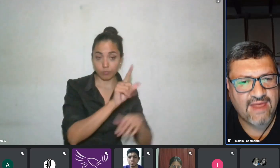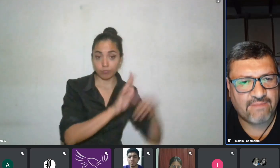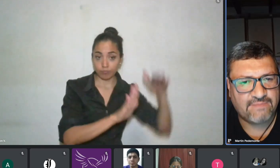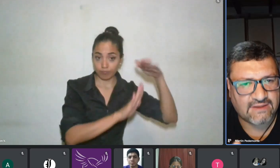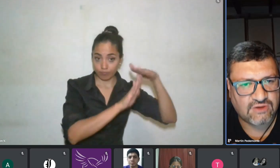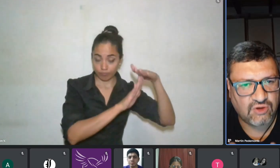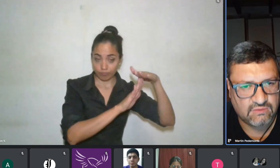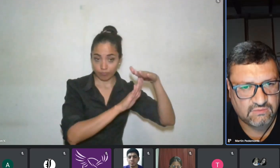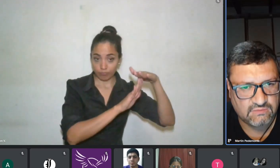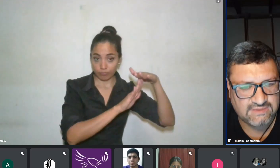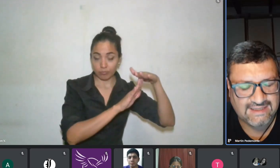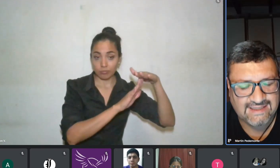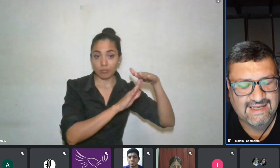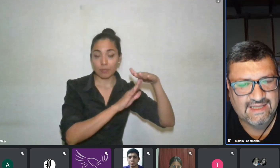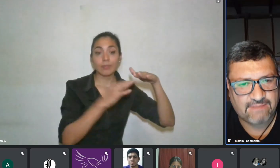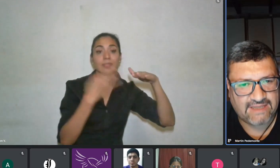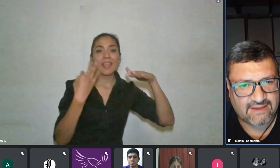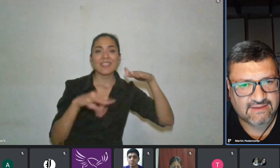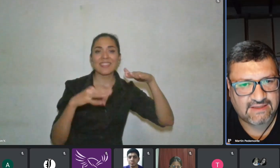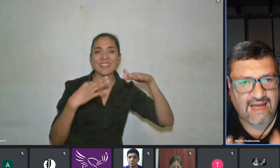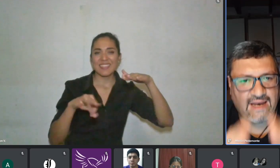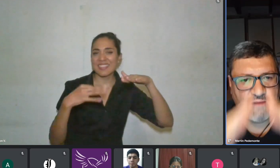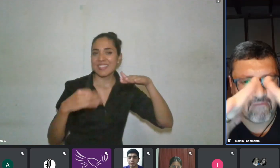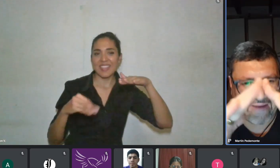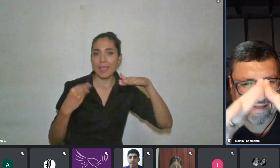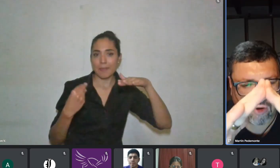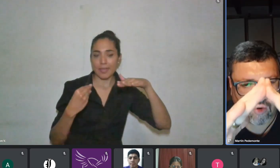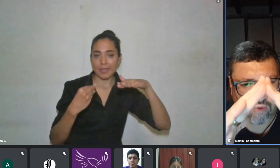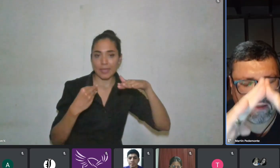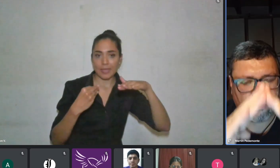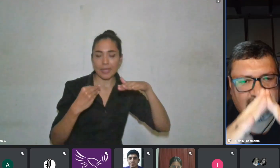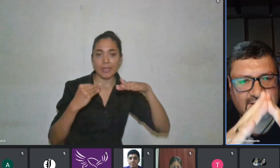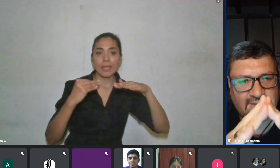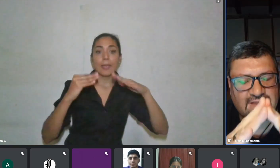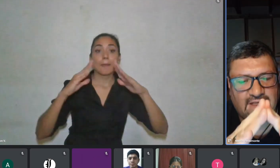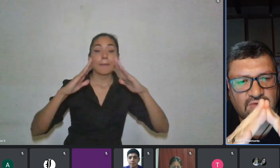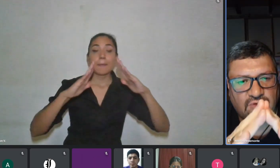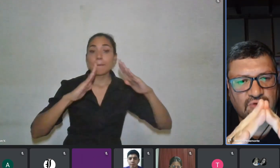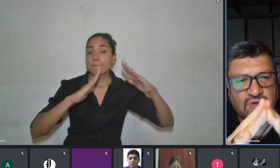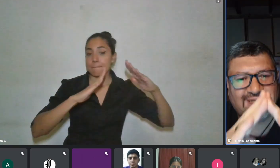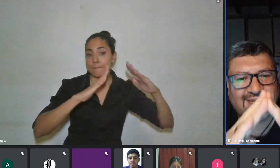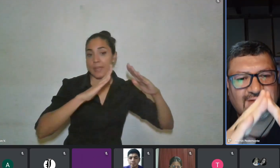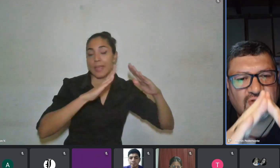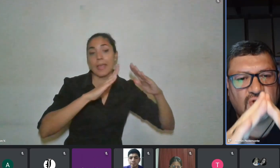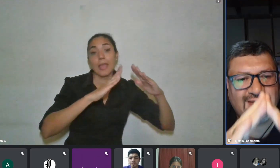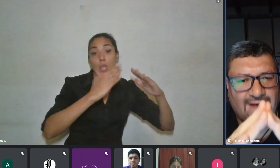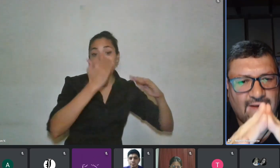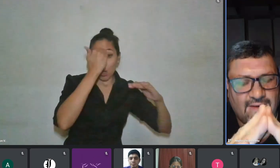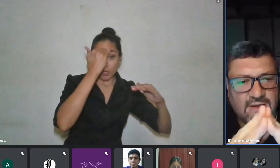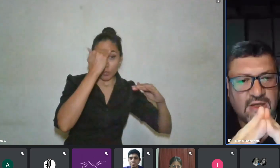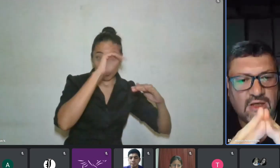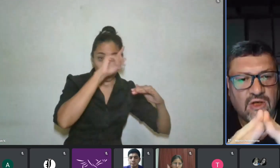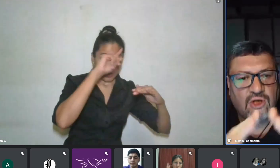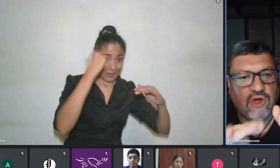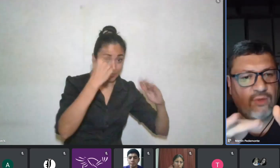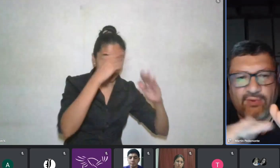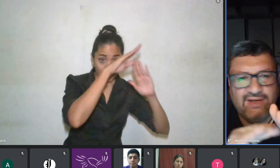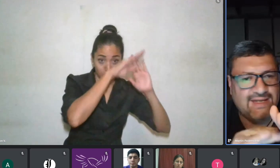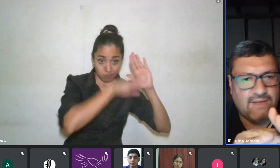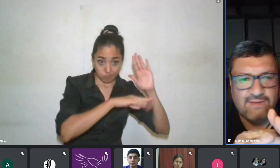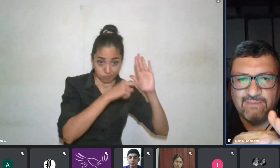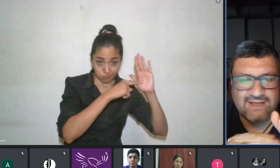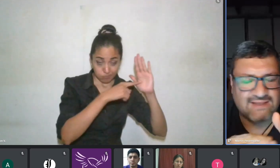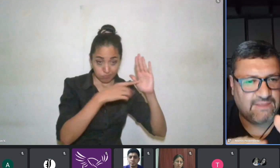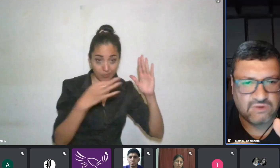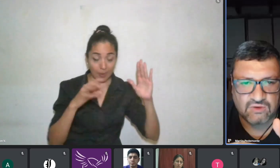una adaptación, tienen que adaptarse al marco jurídico que establece la Constitución Nacional. No